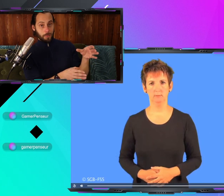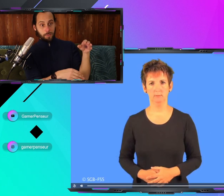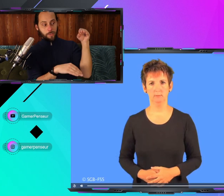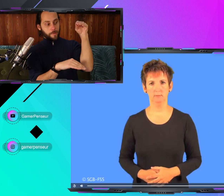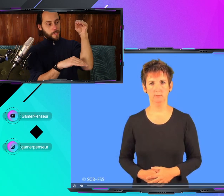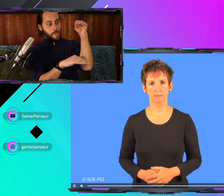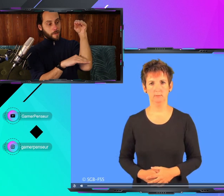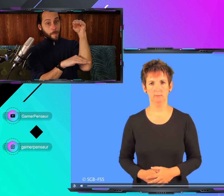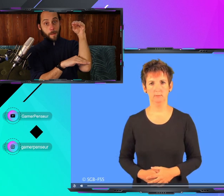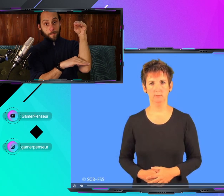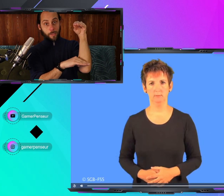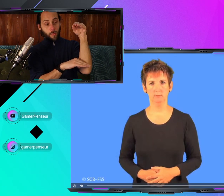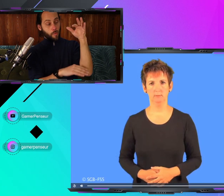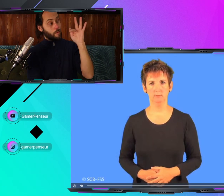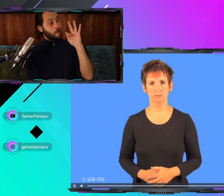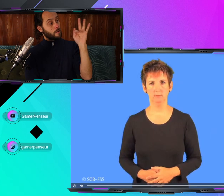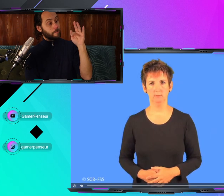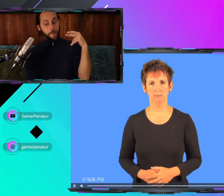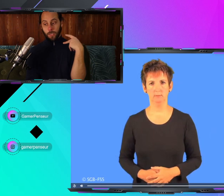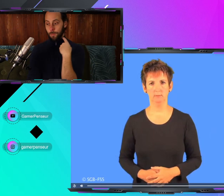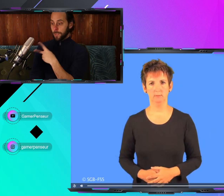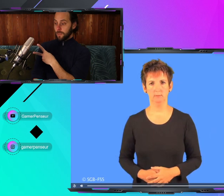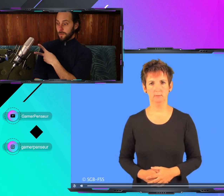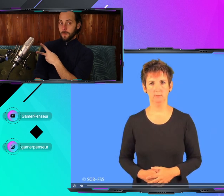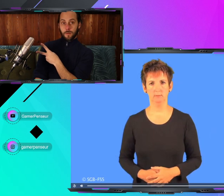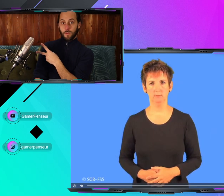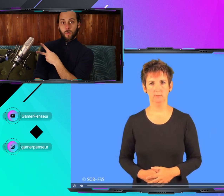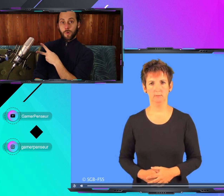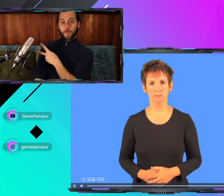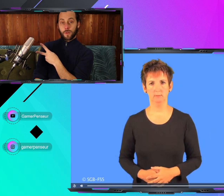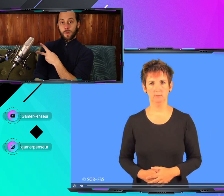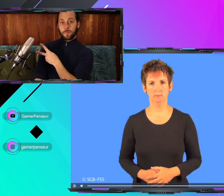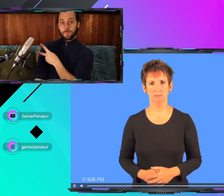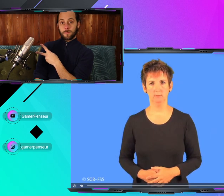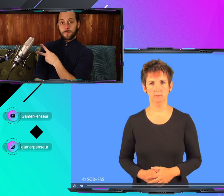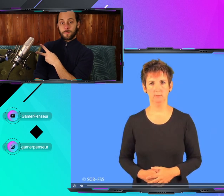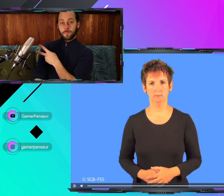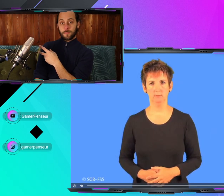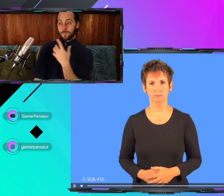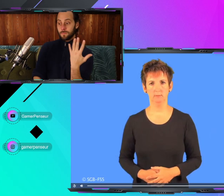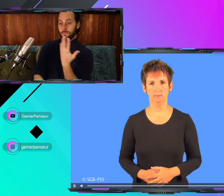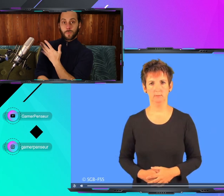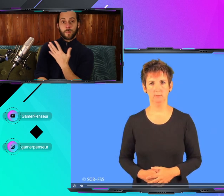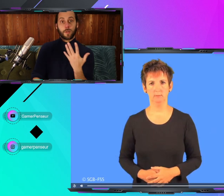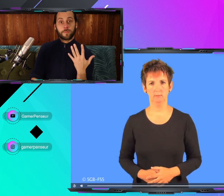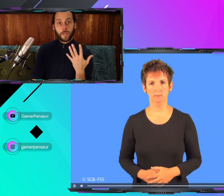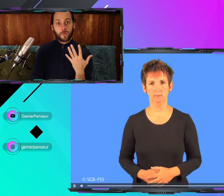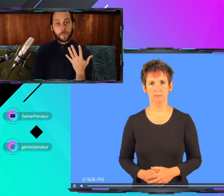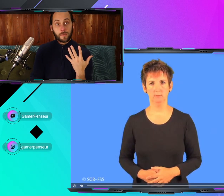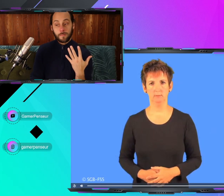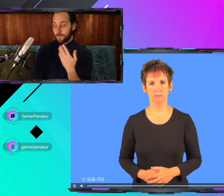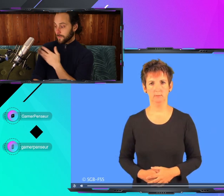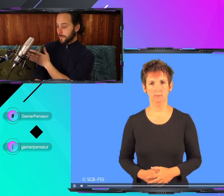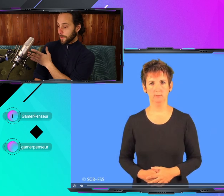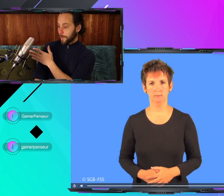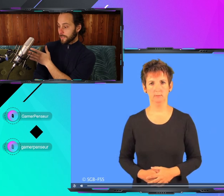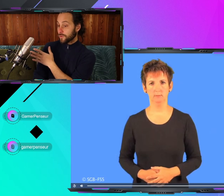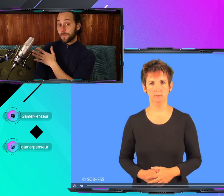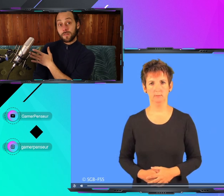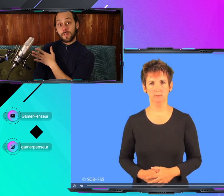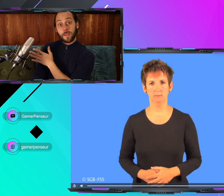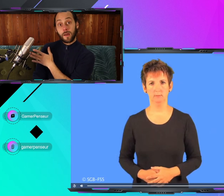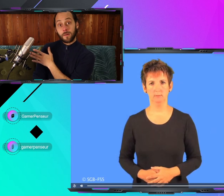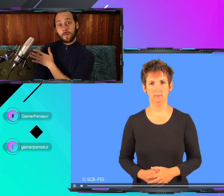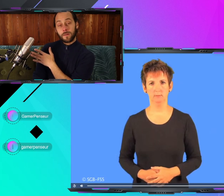Si je faisais patron, frère pi, on comprend plus rien. Il parle du frère de qui? On n'a pas parlé